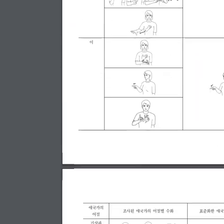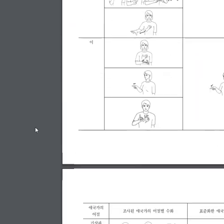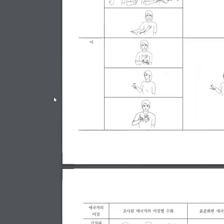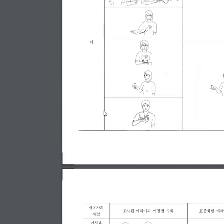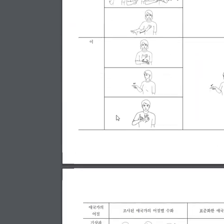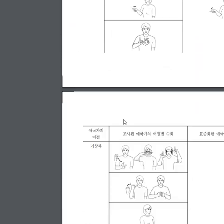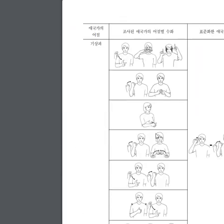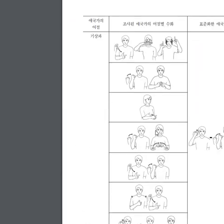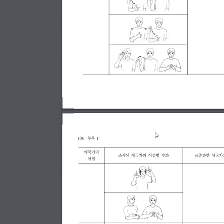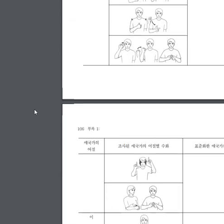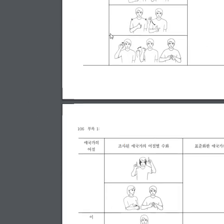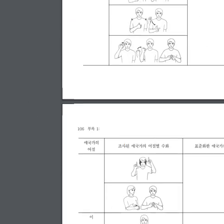여러 가지, 그러니까